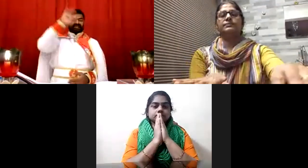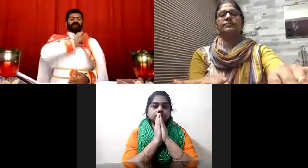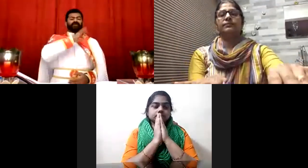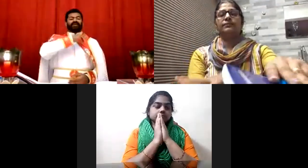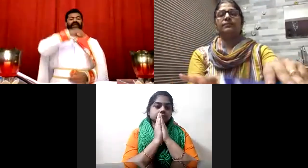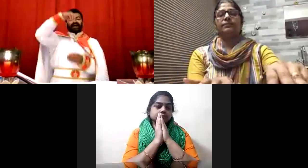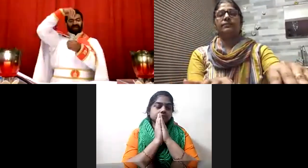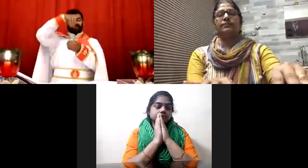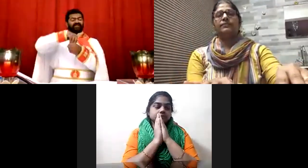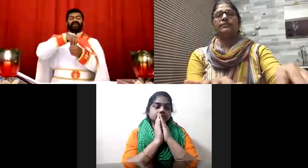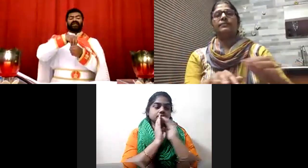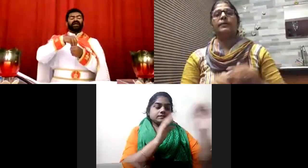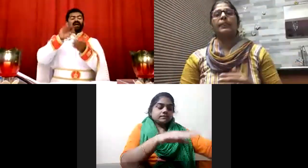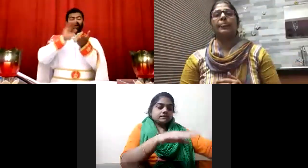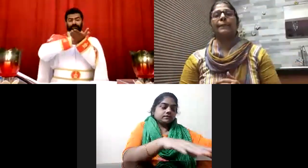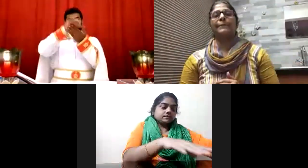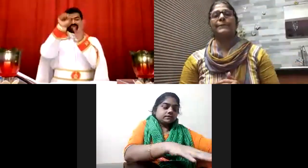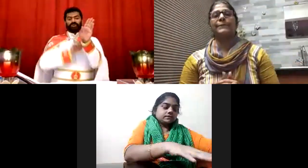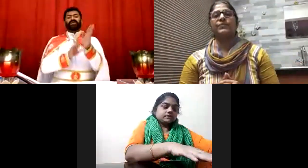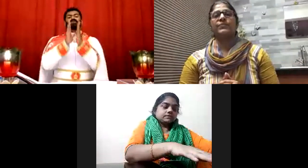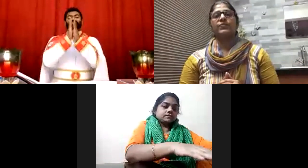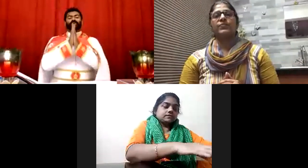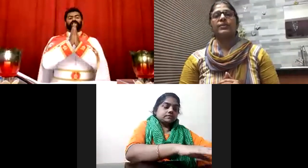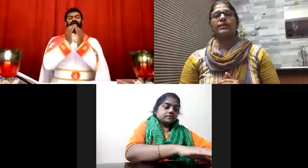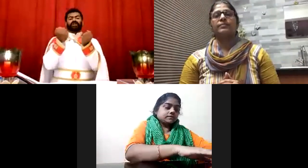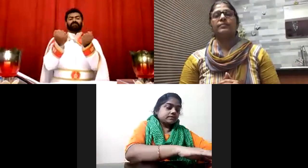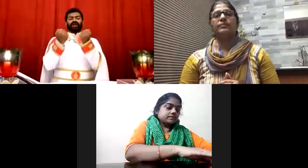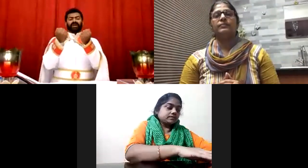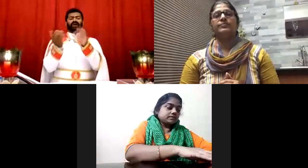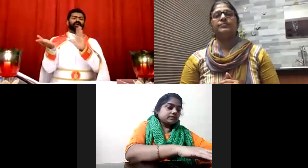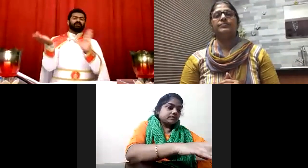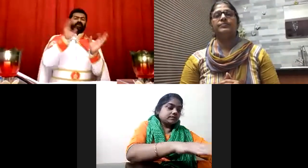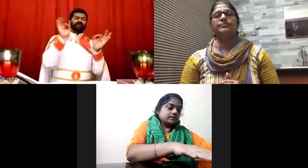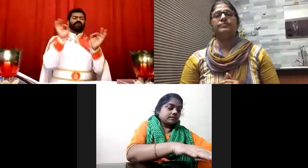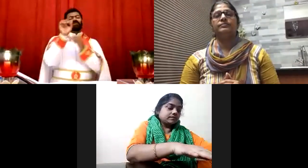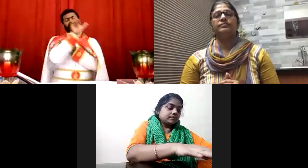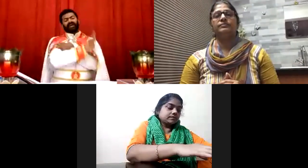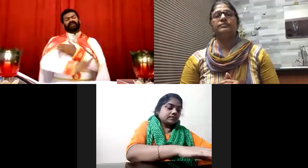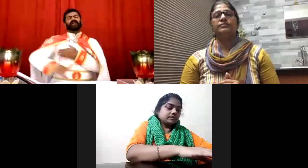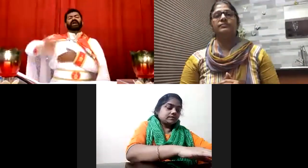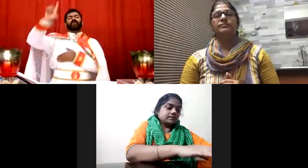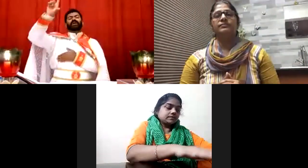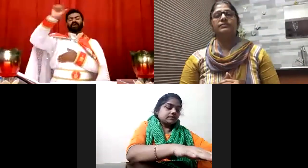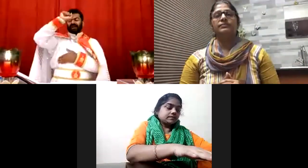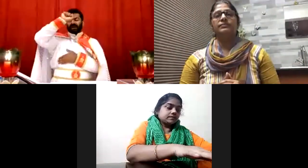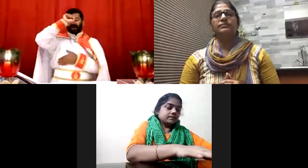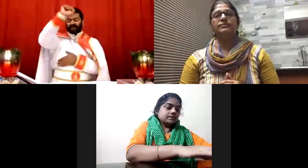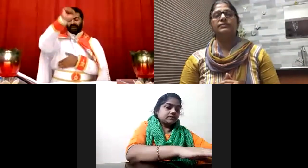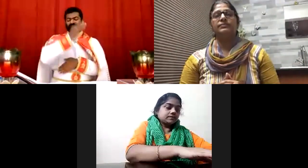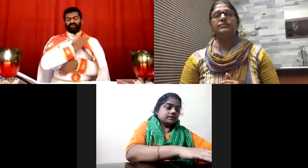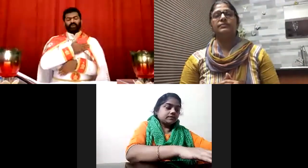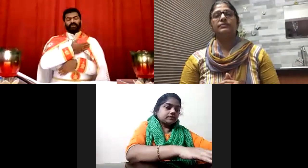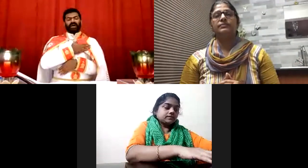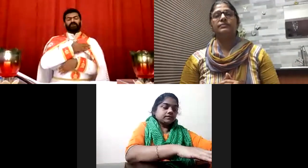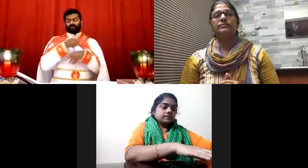വിശുദ്ധരിൽ സംപ്രീതനായി വസിക്കുന്ന പരിശുദ്ധനും സ്തുത്യർഹനും ബലവാനും അമർത്യനുമായ കർത്താവേ,